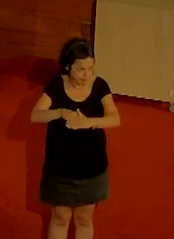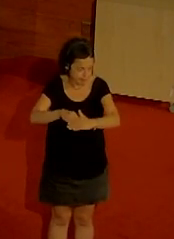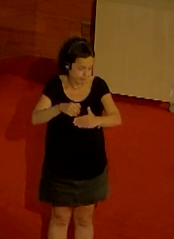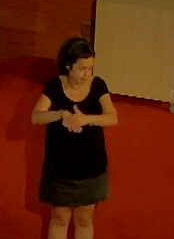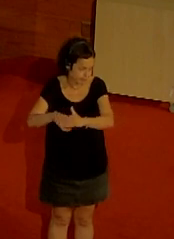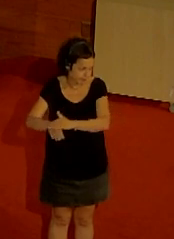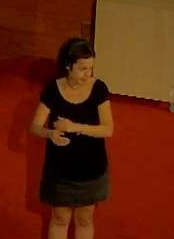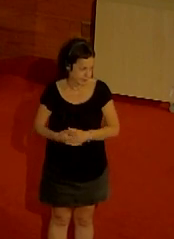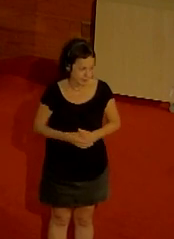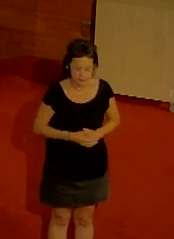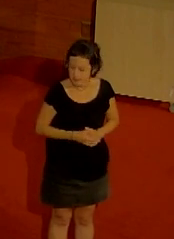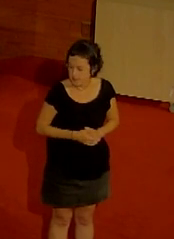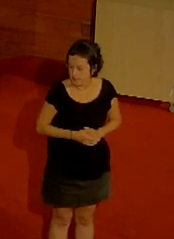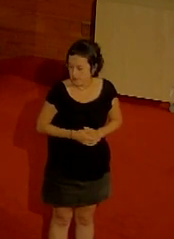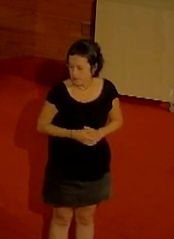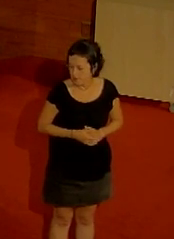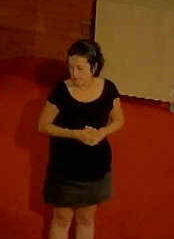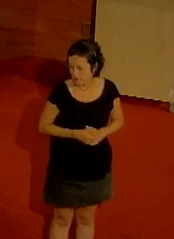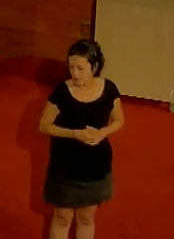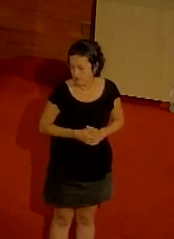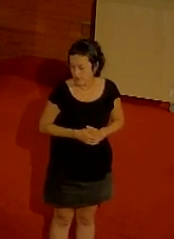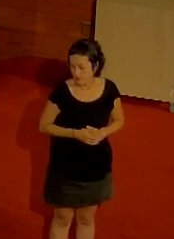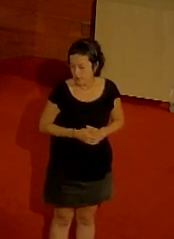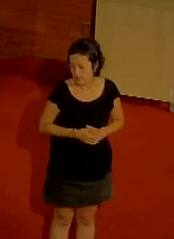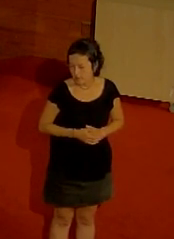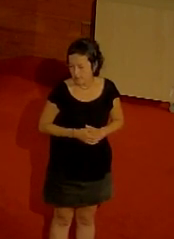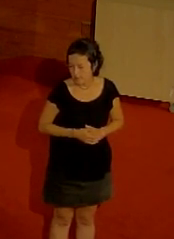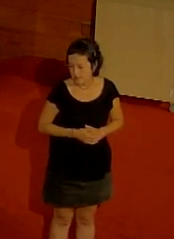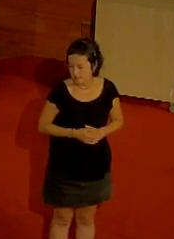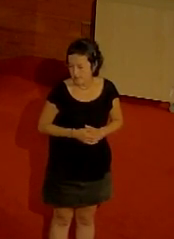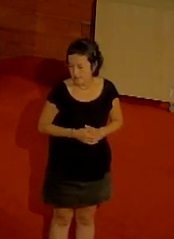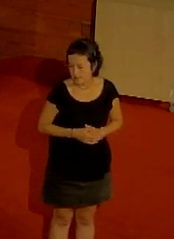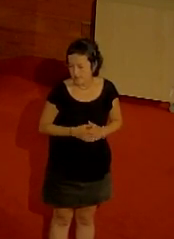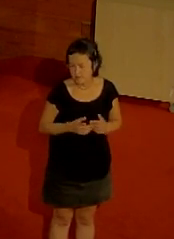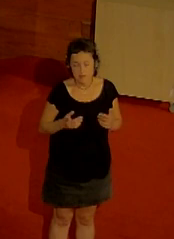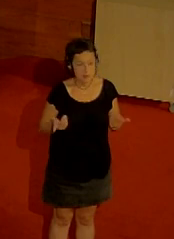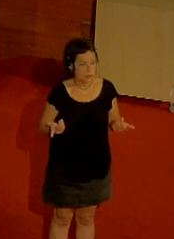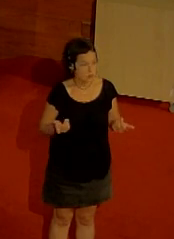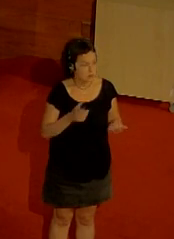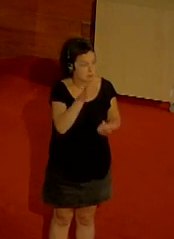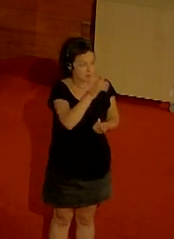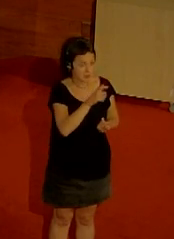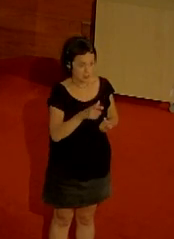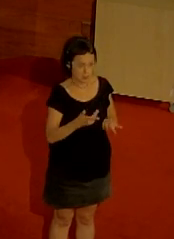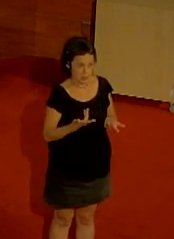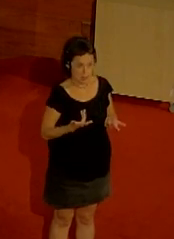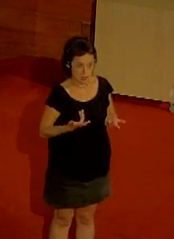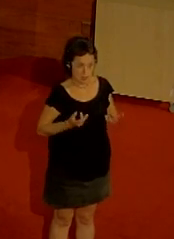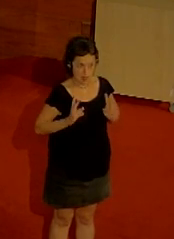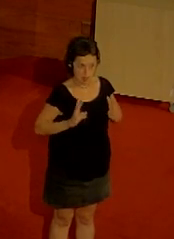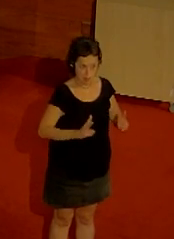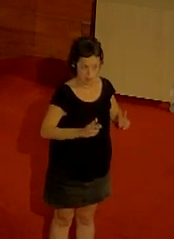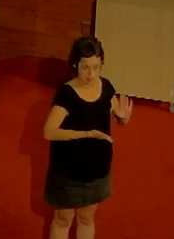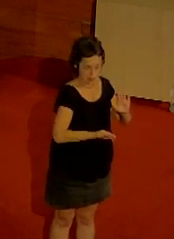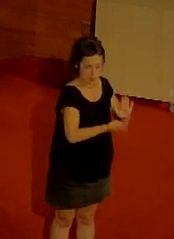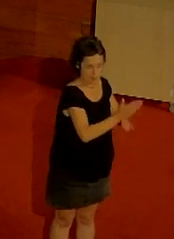Que de alguna manera la paradoja era que en un momento en el cual nadie se preocupaba por los vivos quiero decir las personas que salían hacia Europa, él